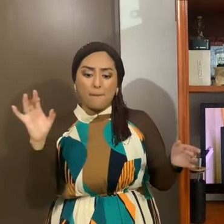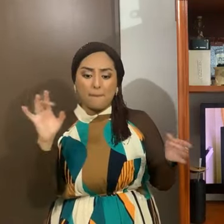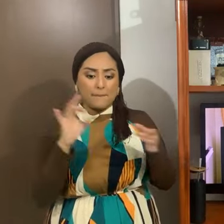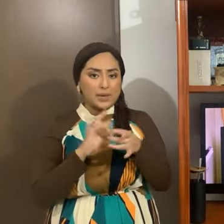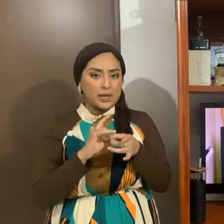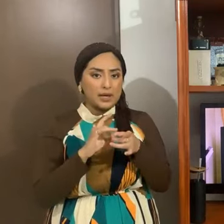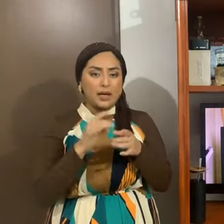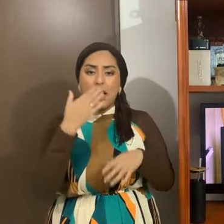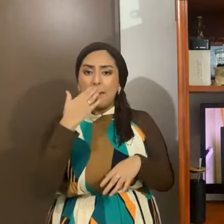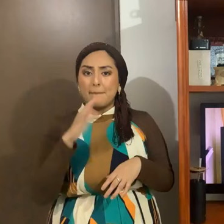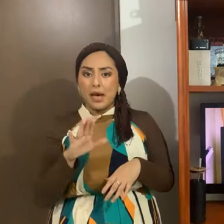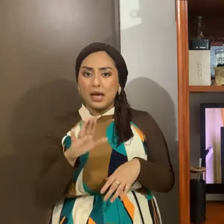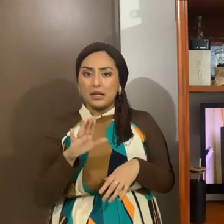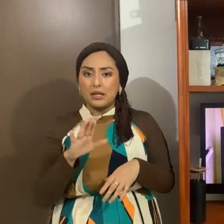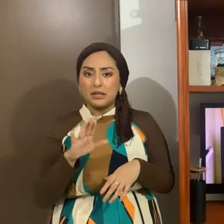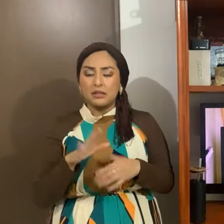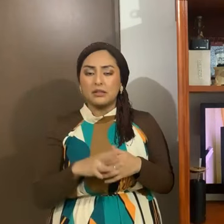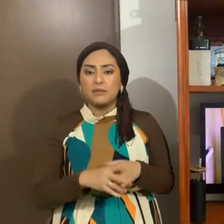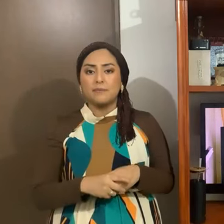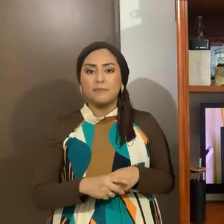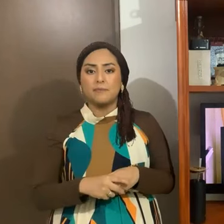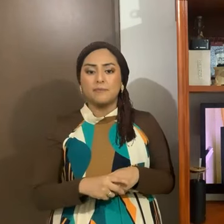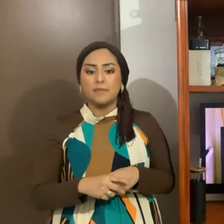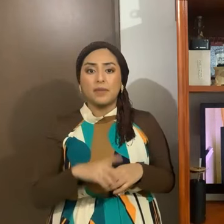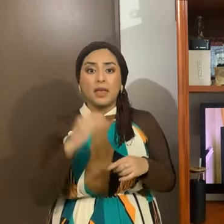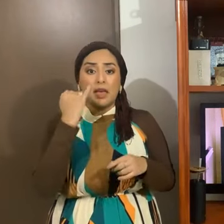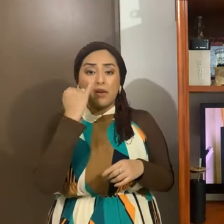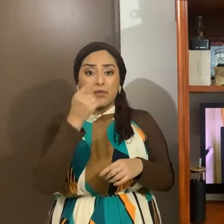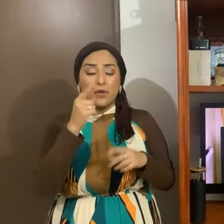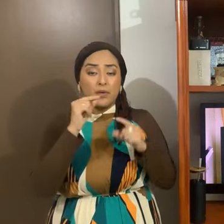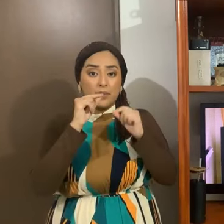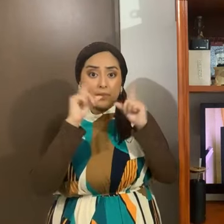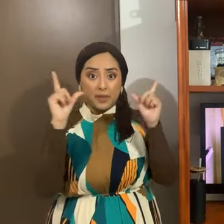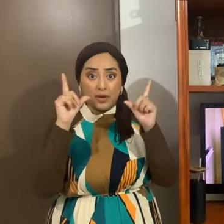ligado a una mala consecuencia? Quien se levanta